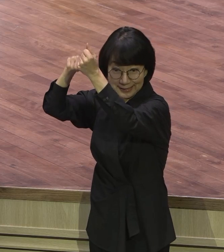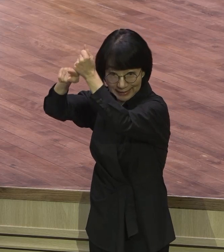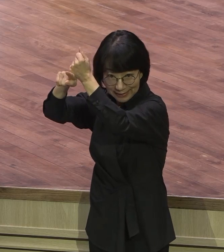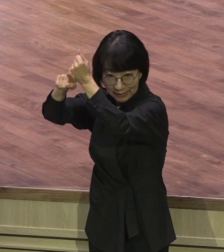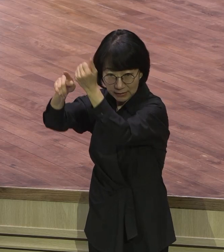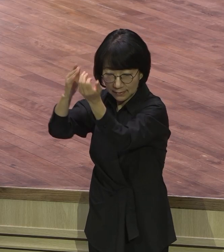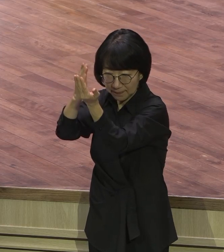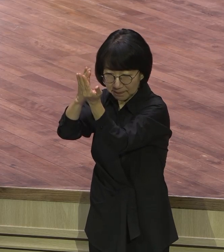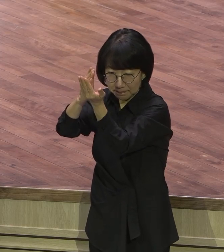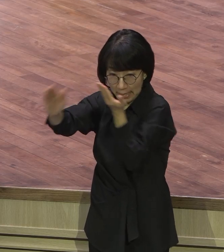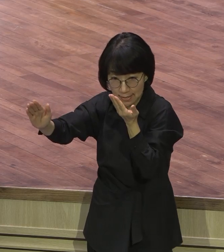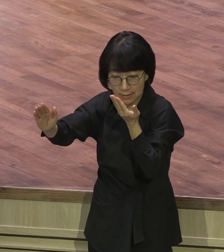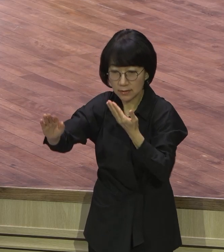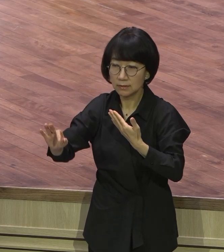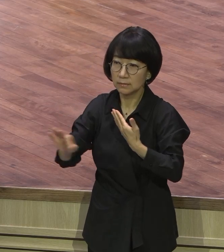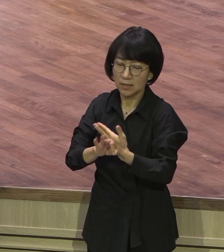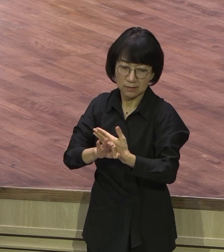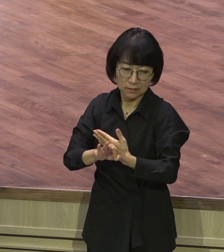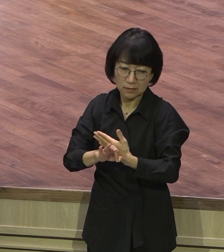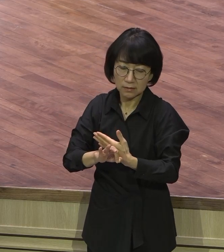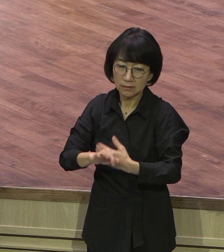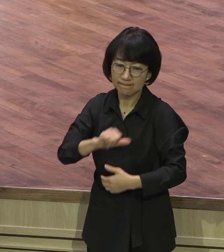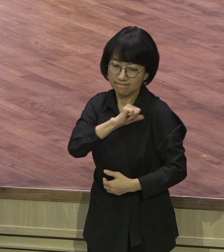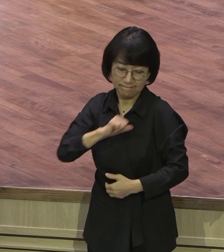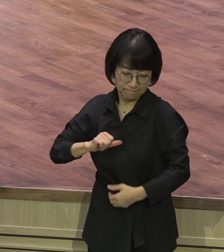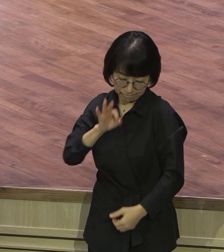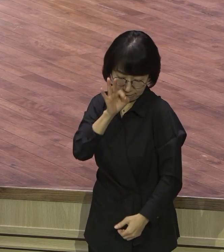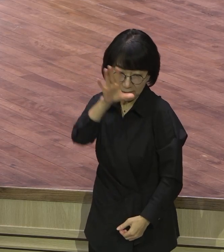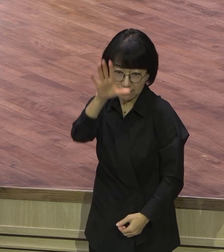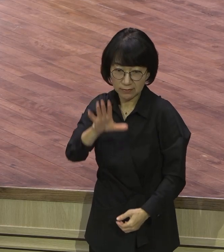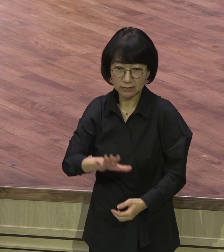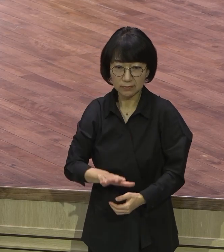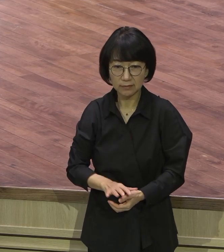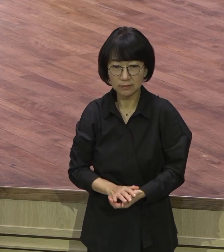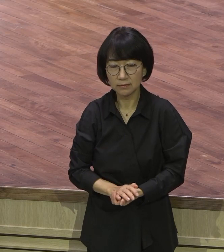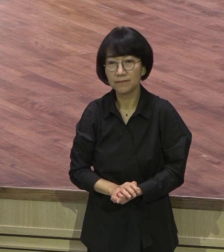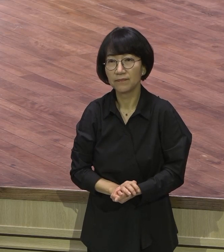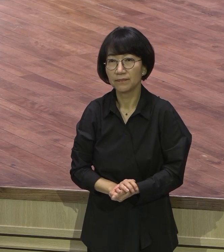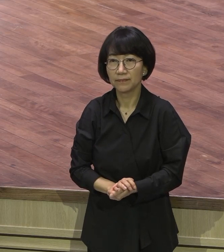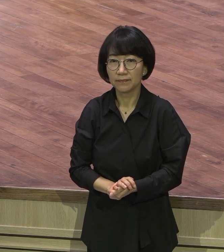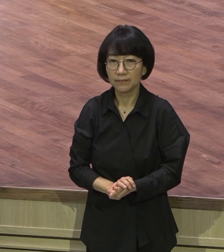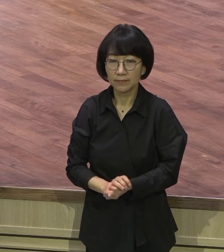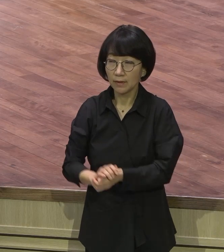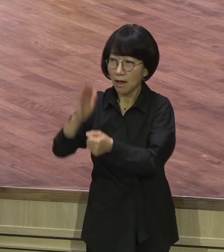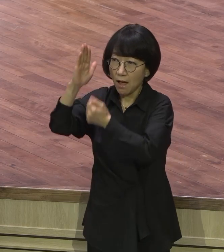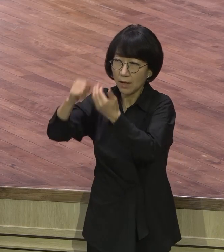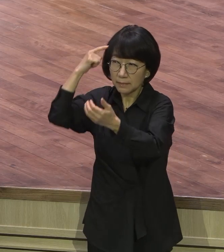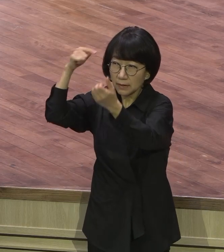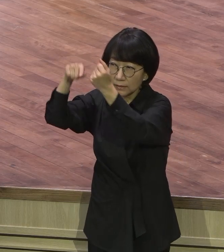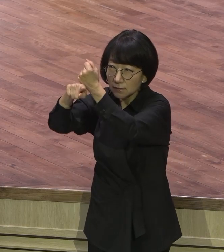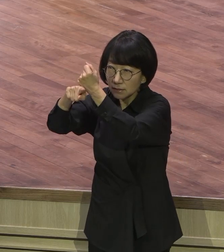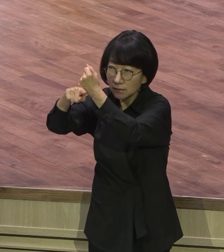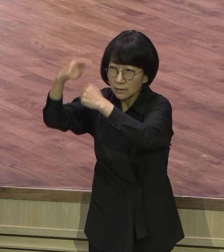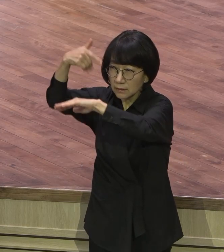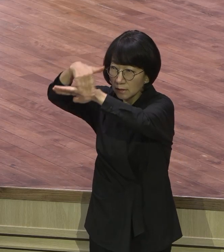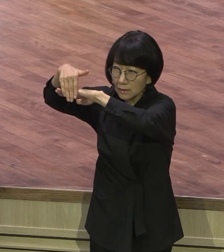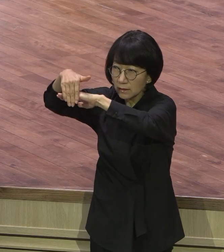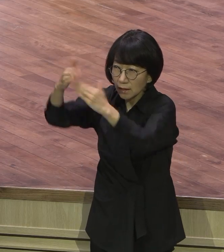일체의 양보를 하지 않으셨어요. 인정사정 없었어요. 하나님의 뜻에 벗어났다.